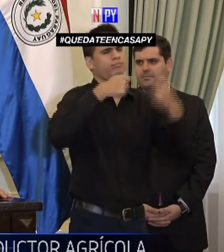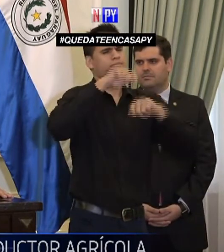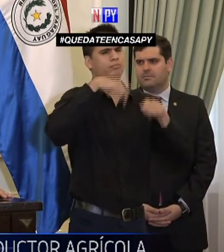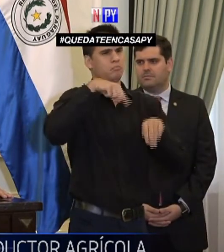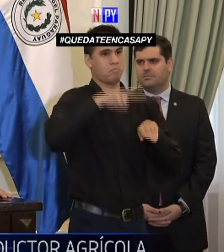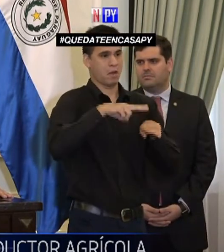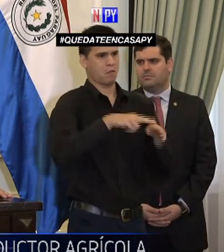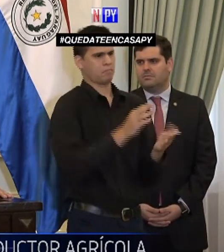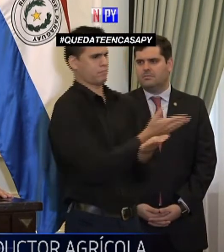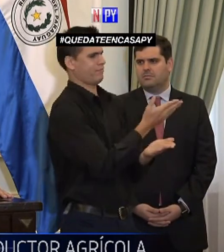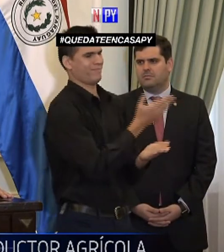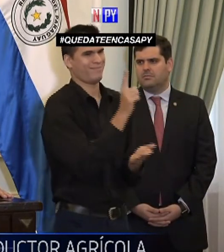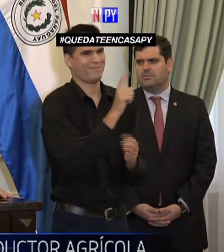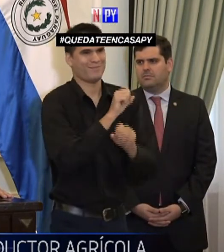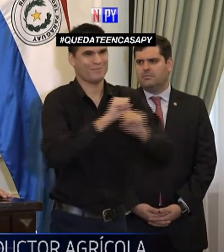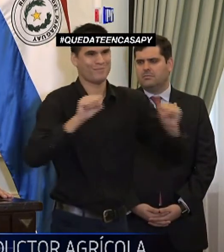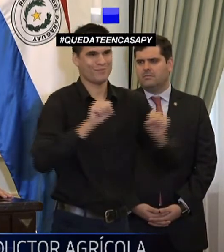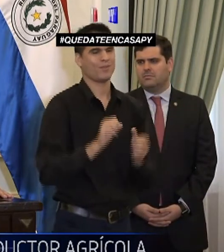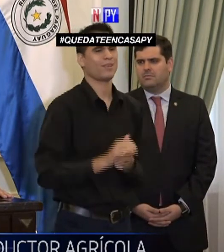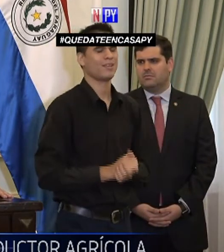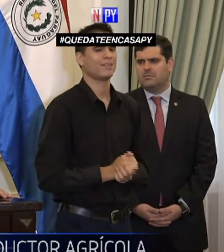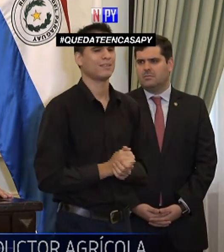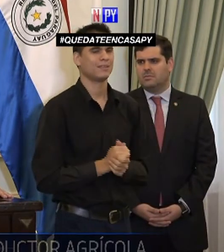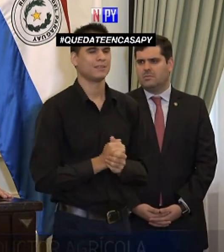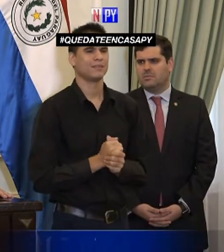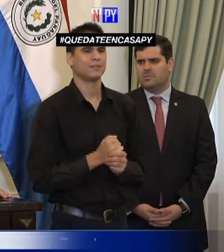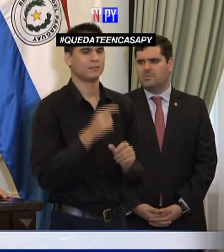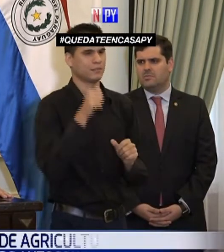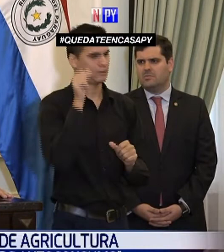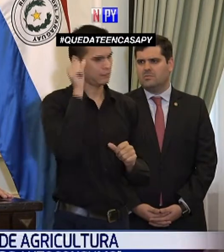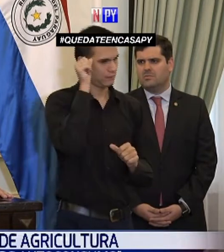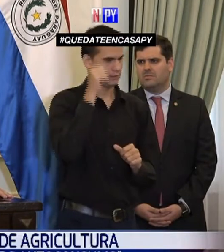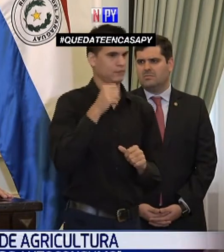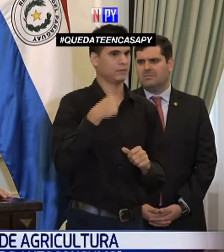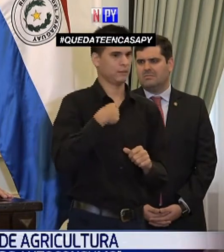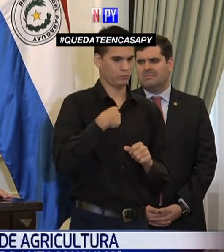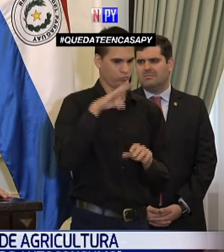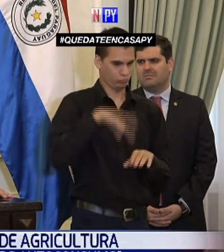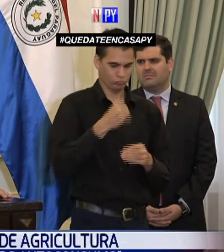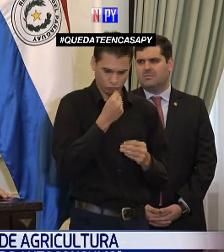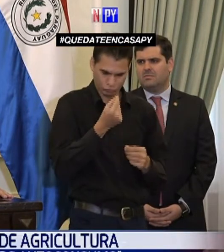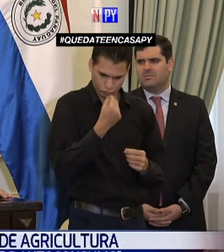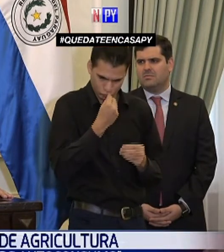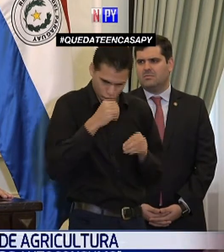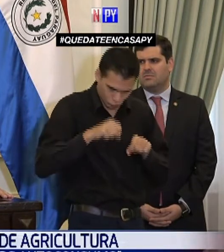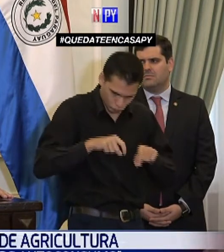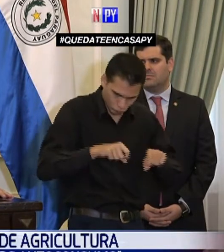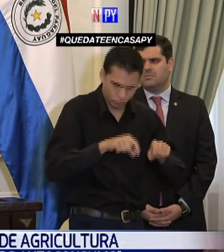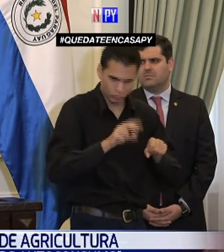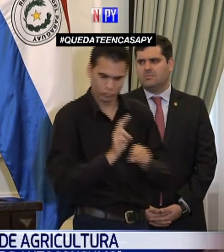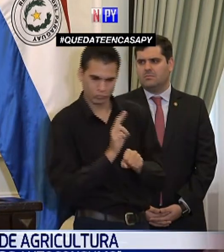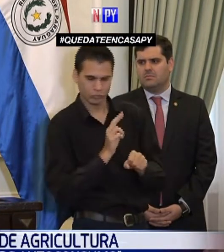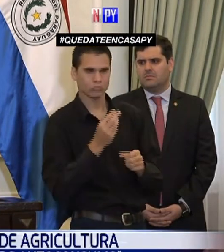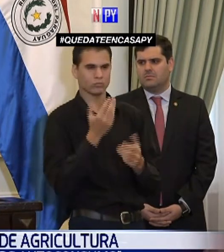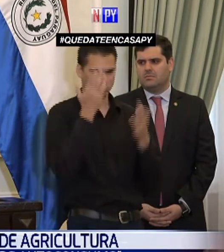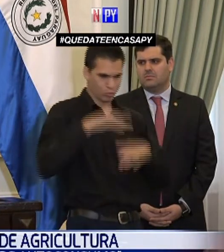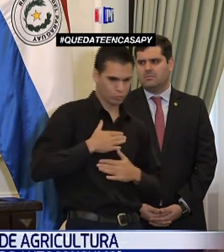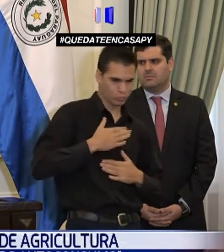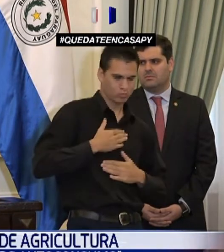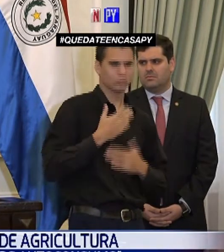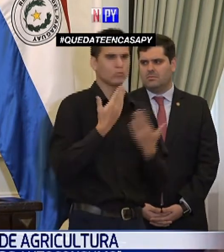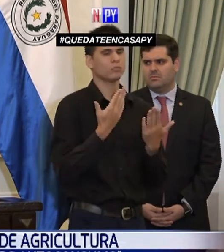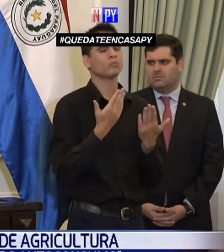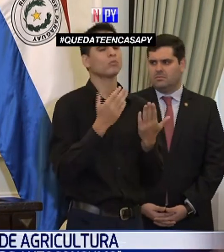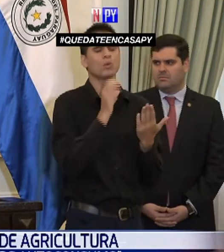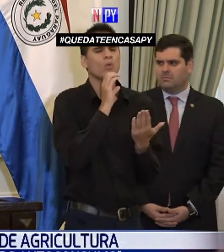Usted hablaba antes de que van a propiciar el autoabastecimiento. ¿Paraguay se encamina hacia el proteccionismo? No. Vamos a hacer